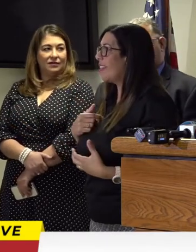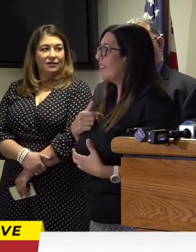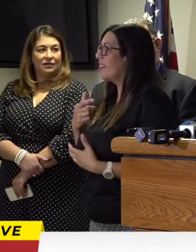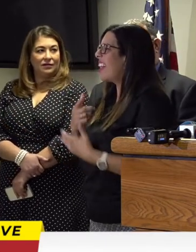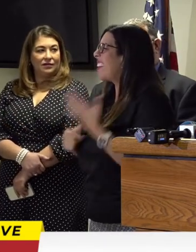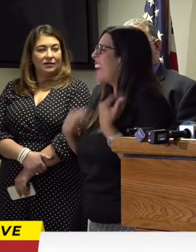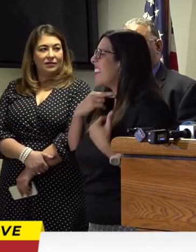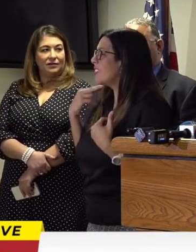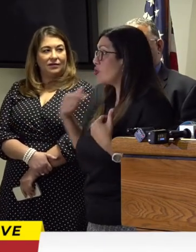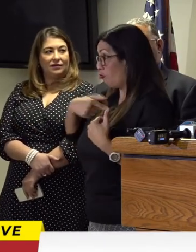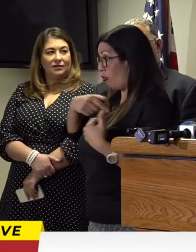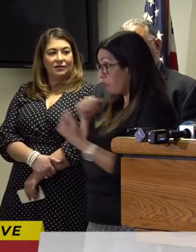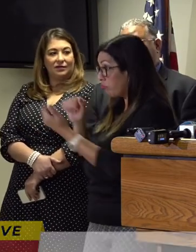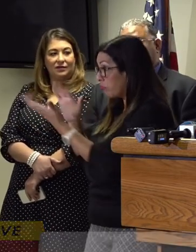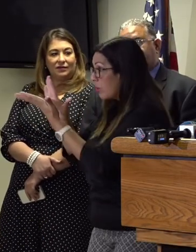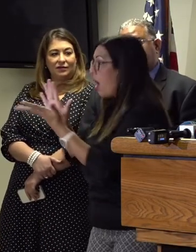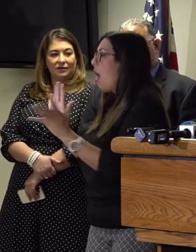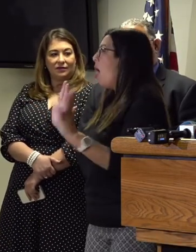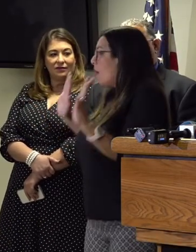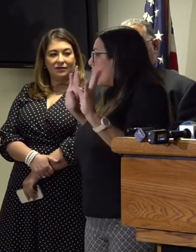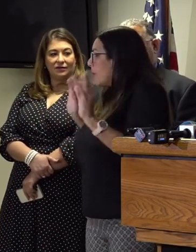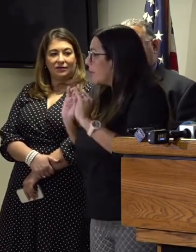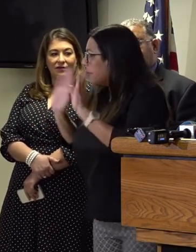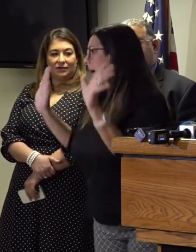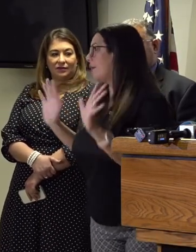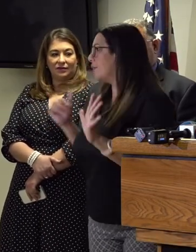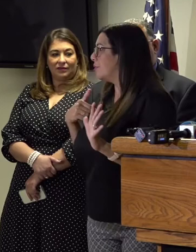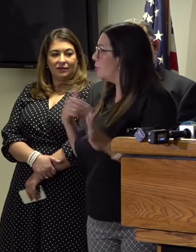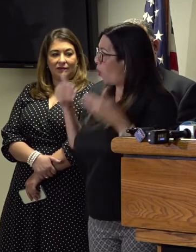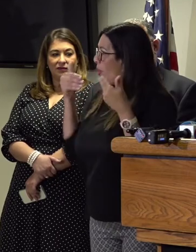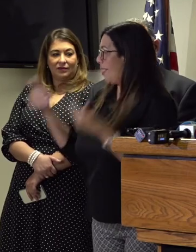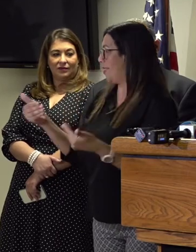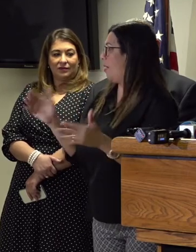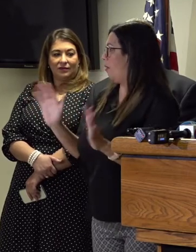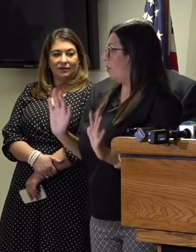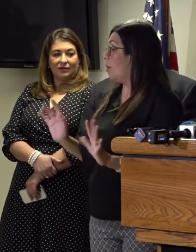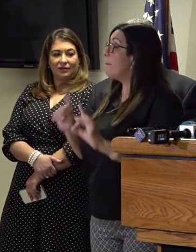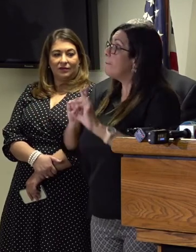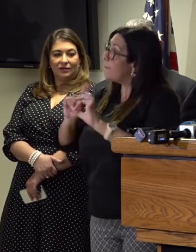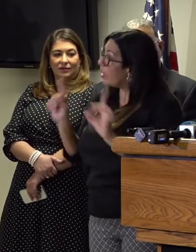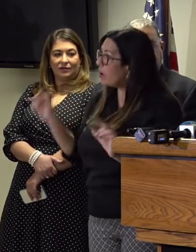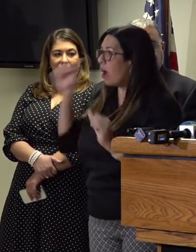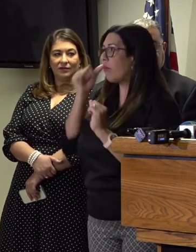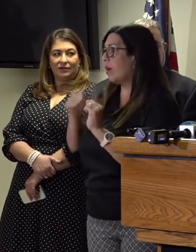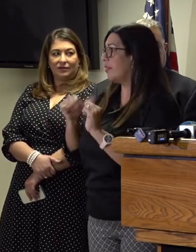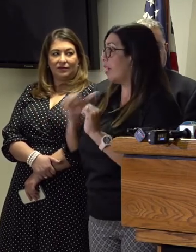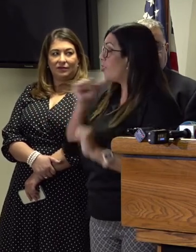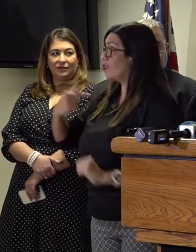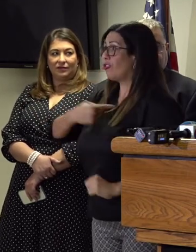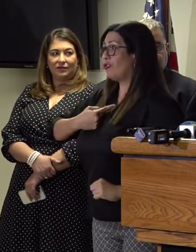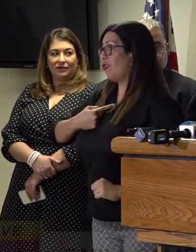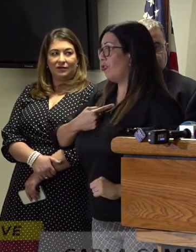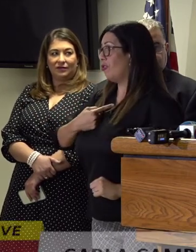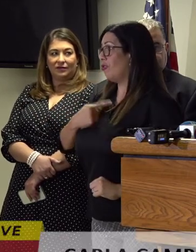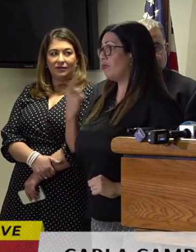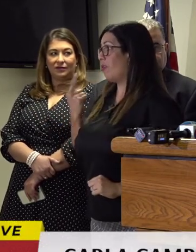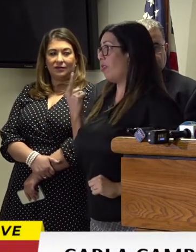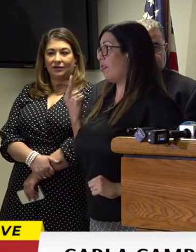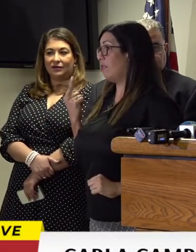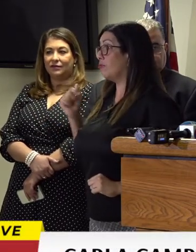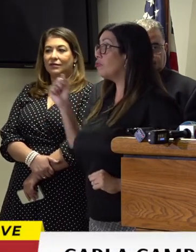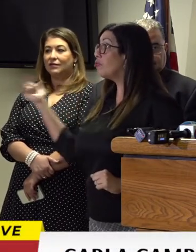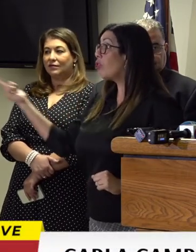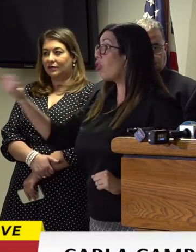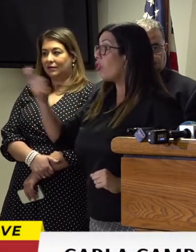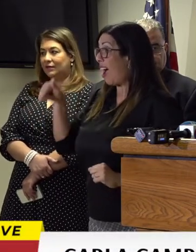está expuesto así lo amerita, definitivamente se tomarán cualquier precaución. Pero recordemos, no es nada más mi caso, son todos